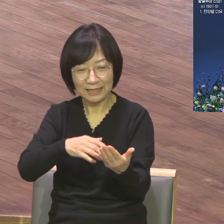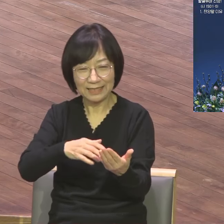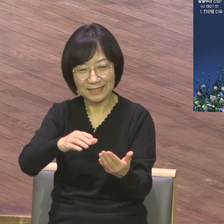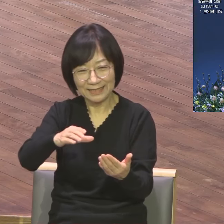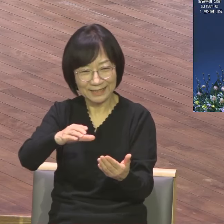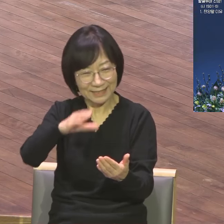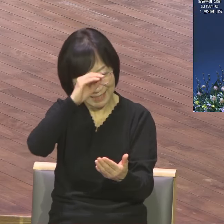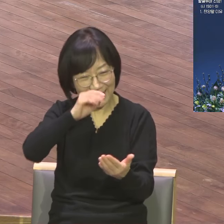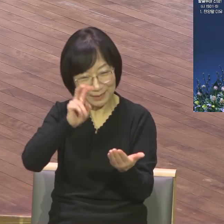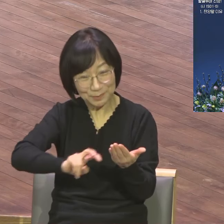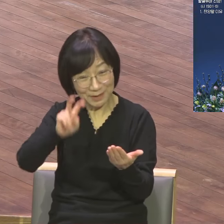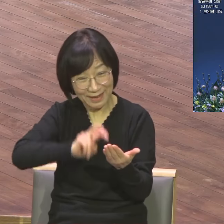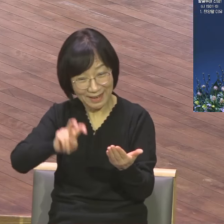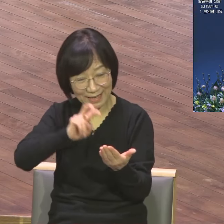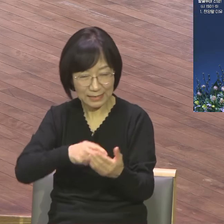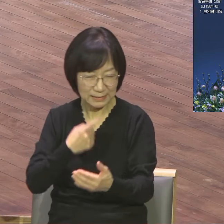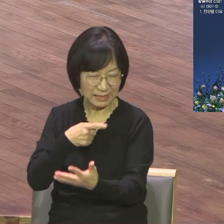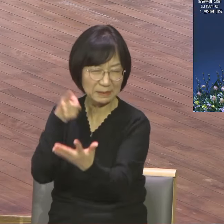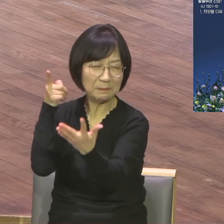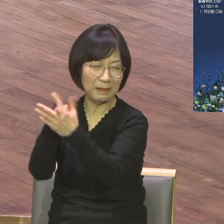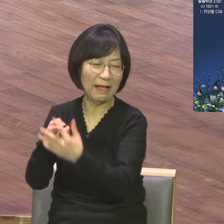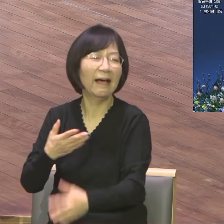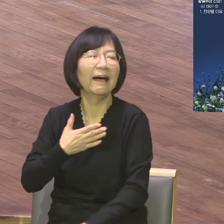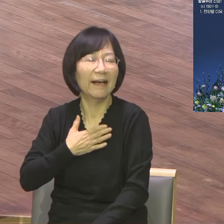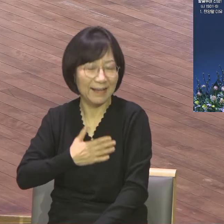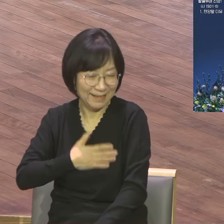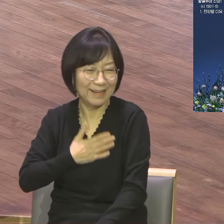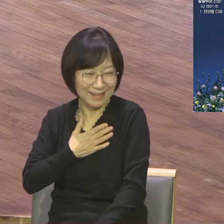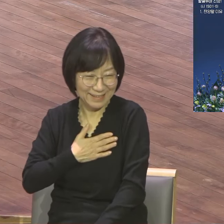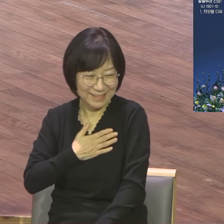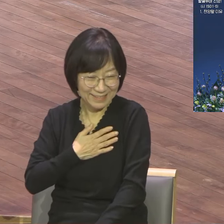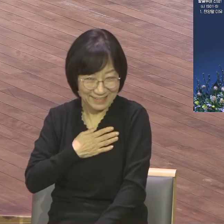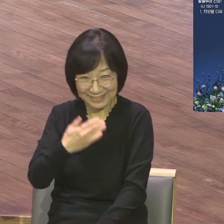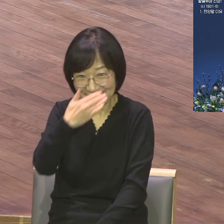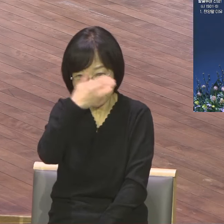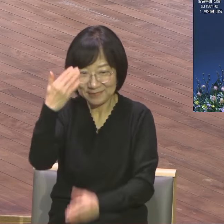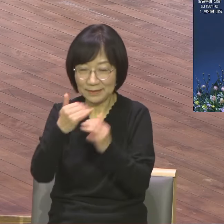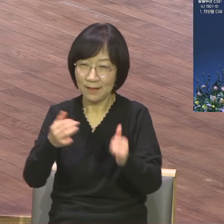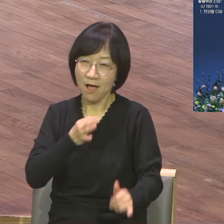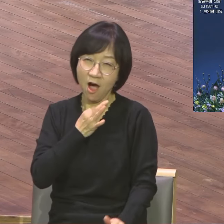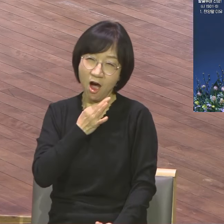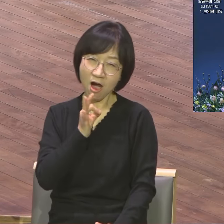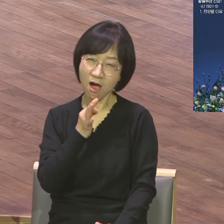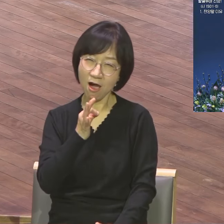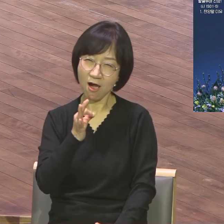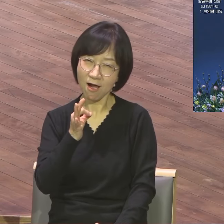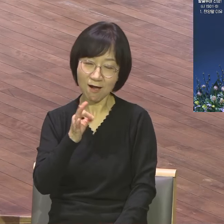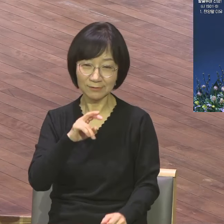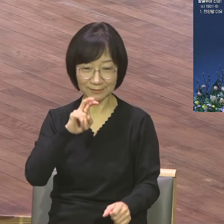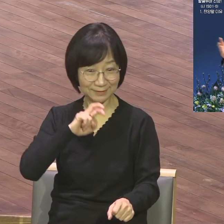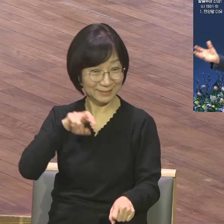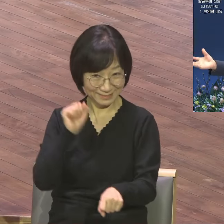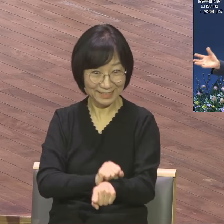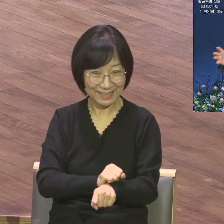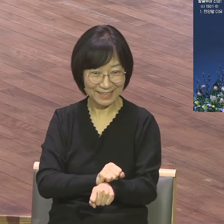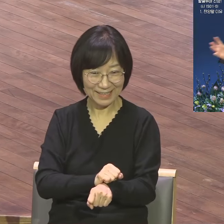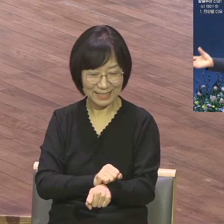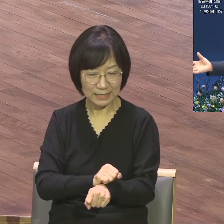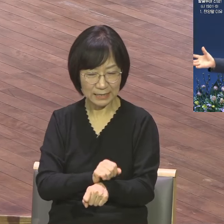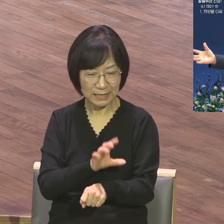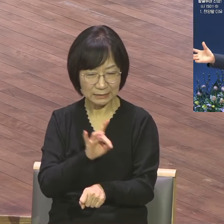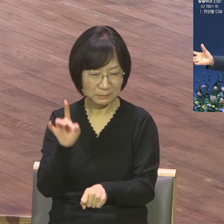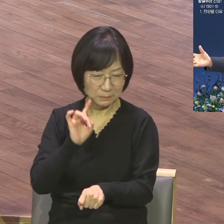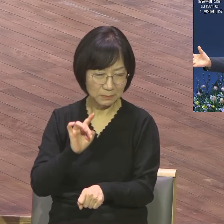되잖아요. 사실 젊은 분들이 노래 소리가 나오죠. 제대로 더 젊어서 더 좋지요. 악보도 제대로 보고 하니까 참석에 서로